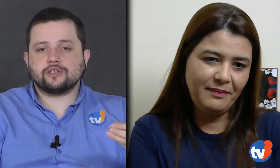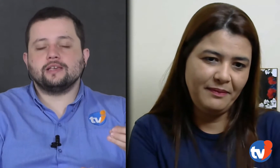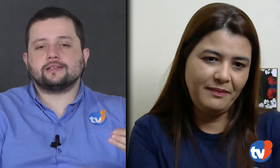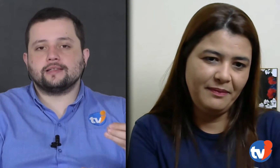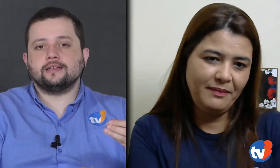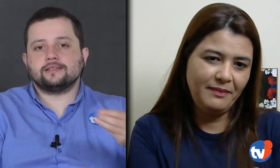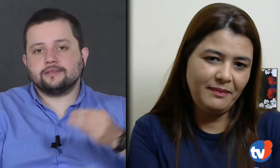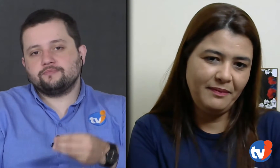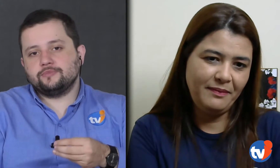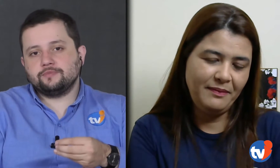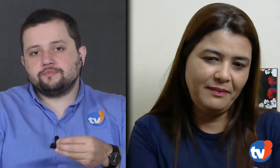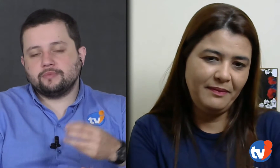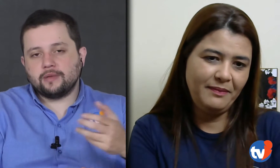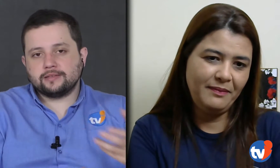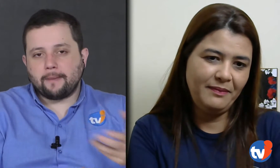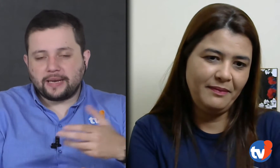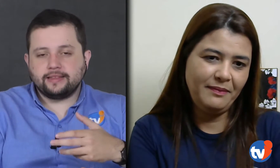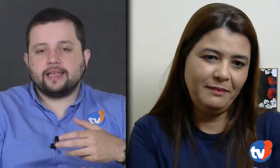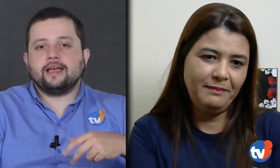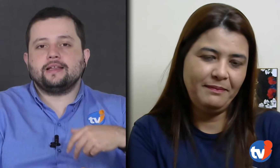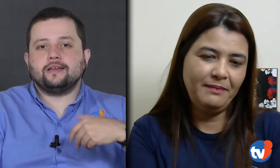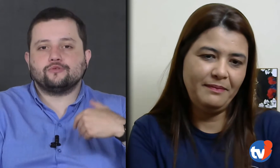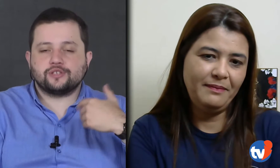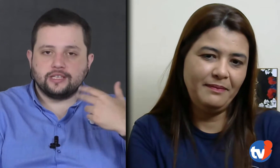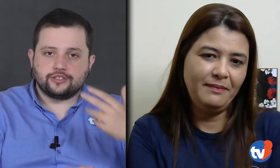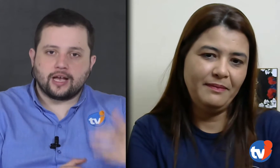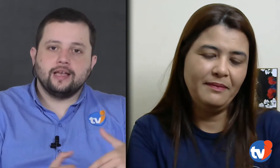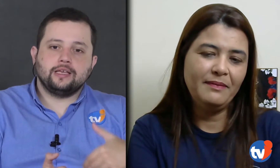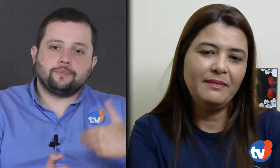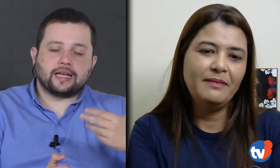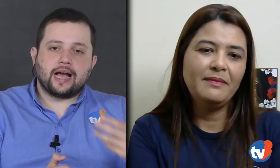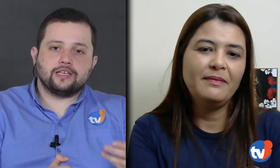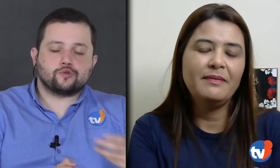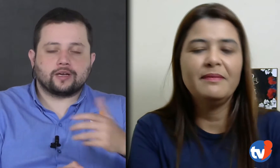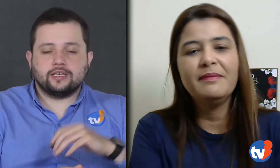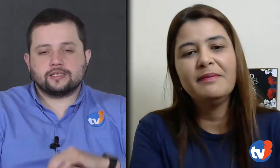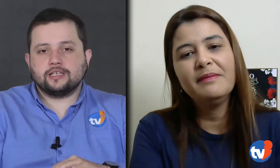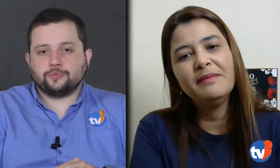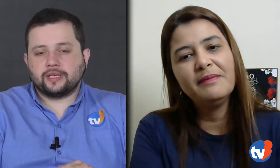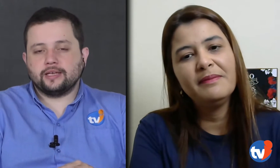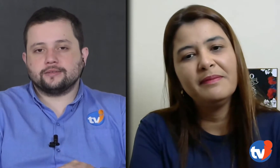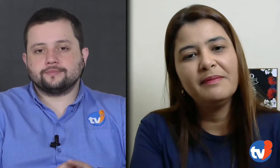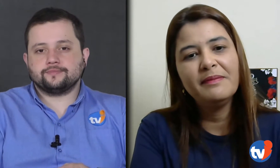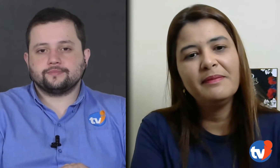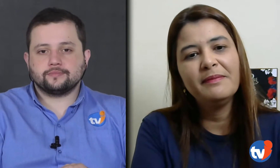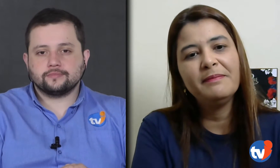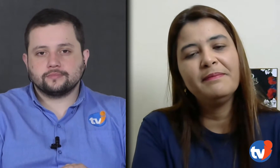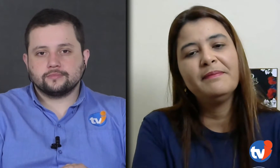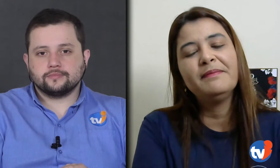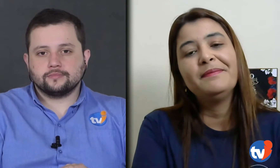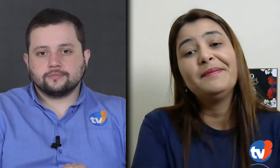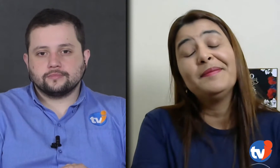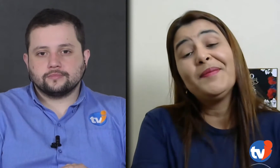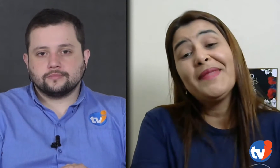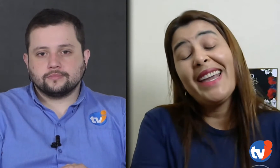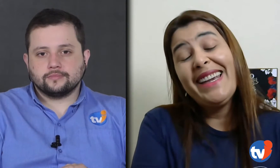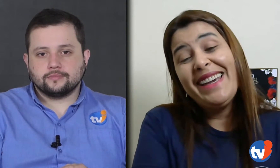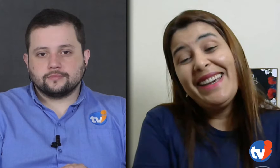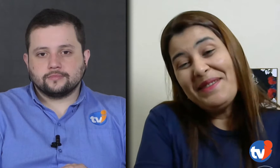ainda a consciência deles de aprenderem e conseguirem já empregar isso com a criança desde pequena?